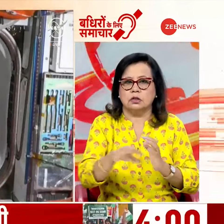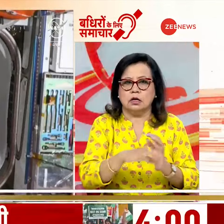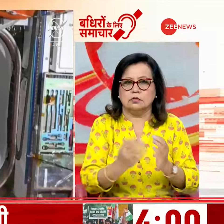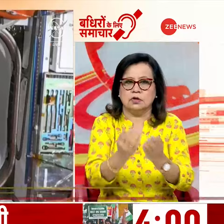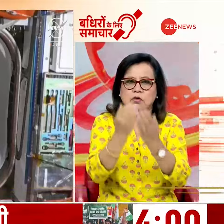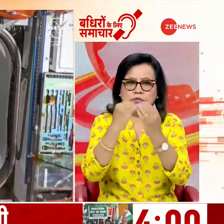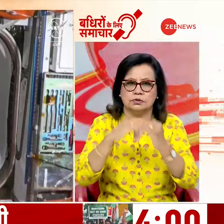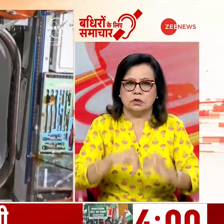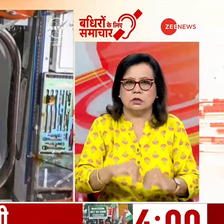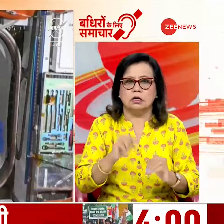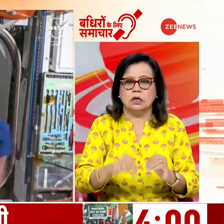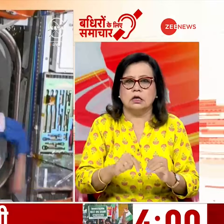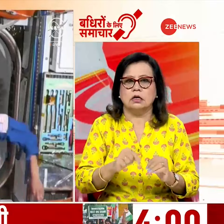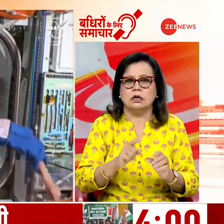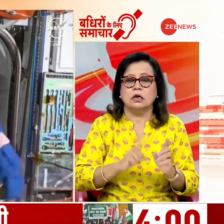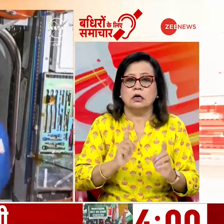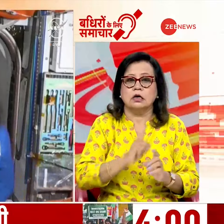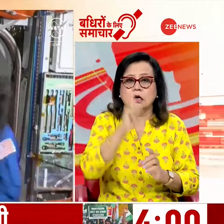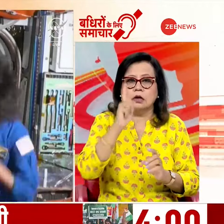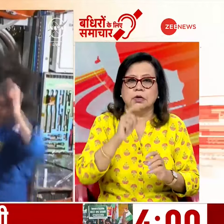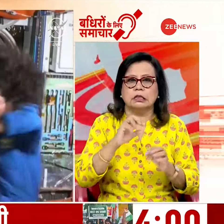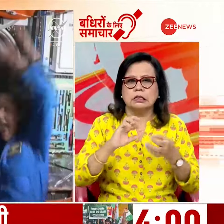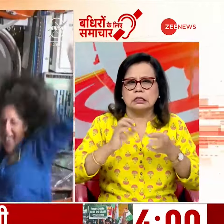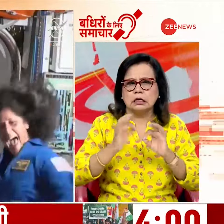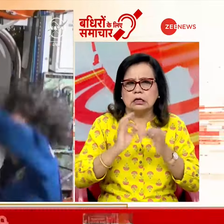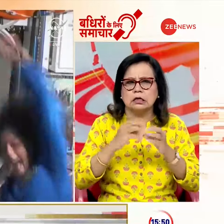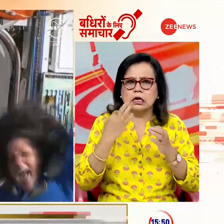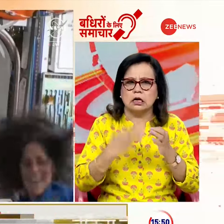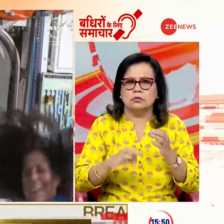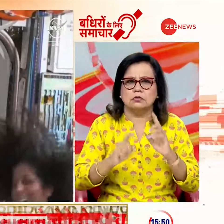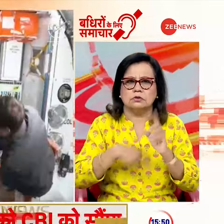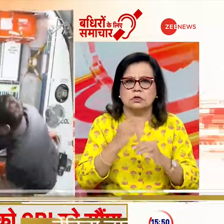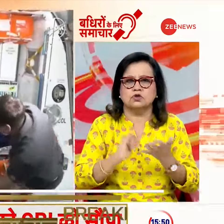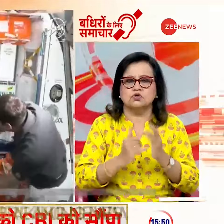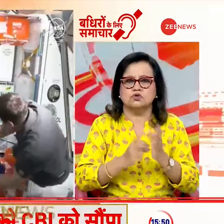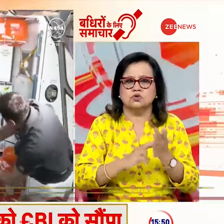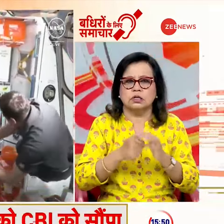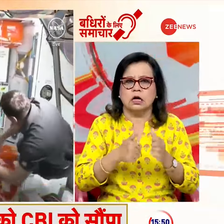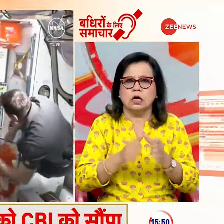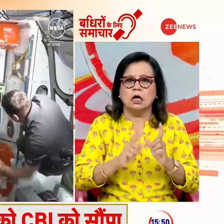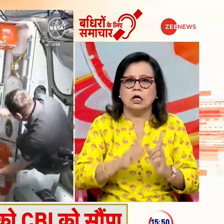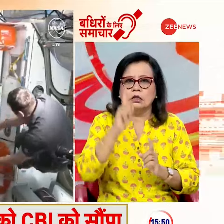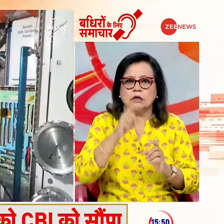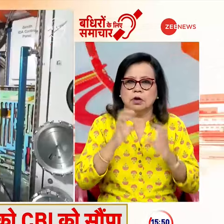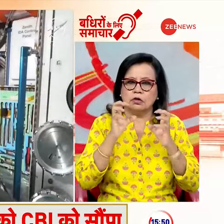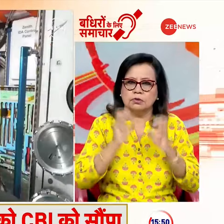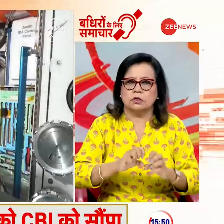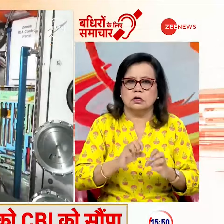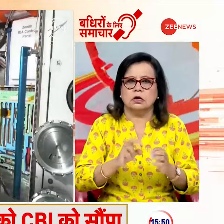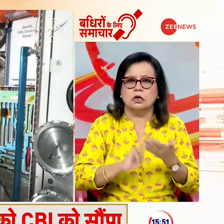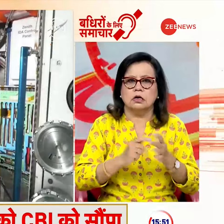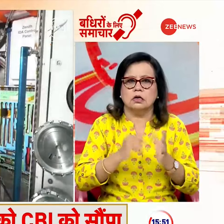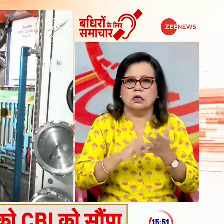पर वापस आना था, लेकिन उनके यान में तकनीकी खराबी आने की वजह से सुनीता अंतरिक्ष में